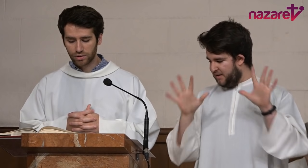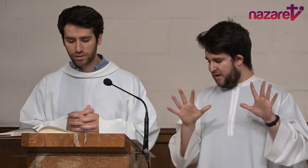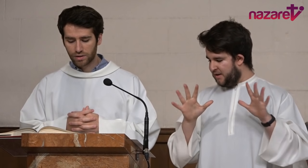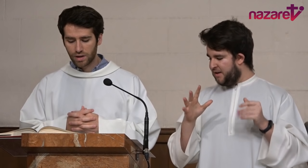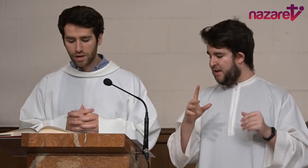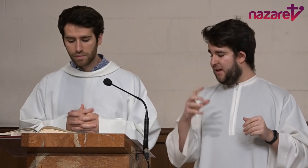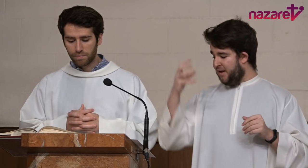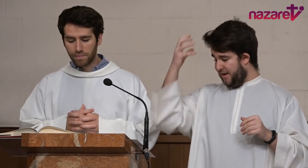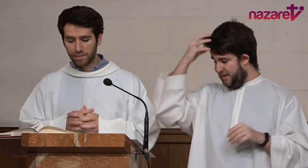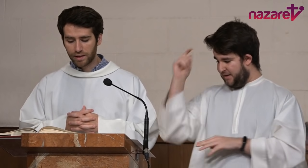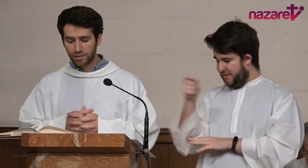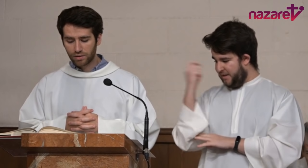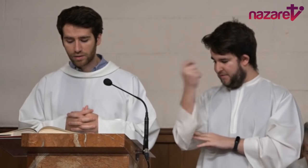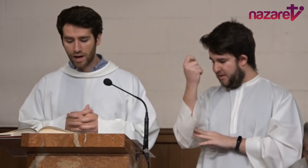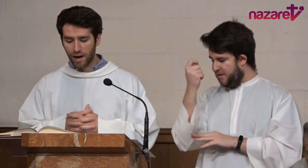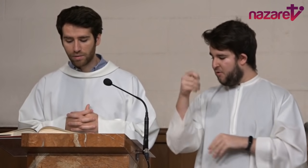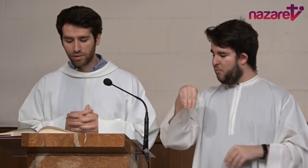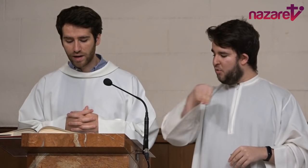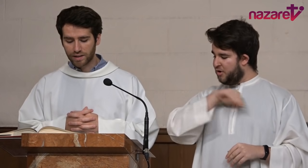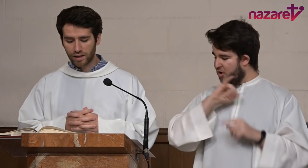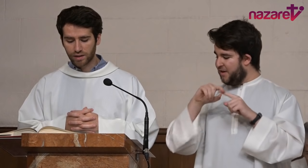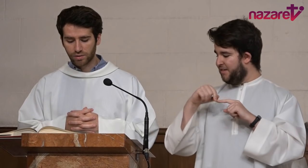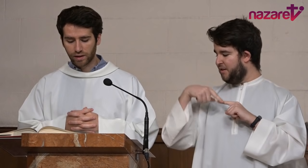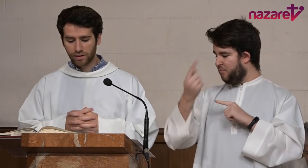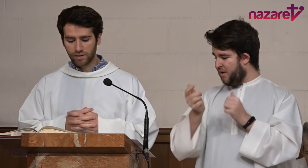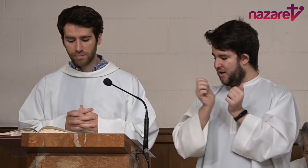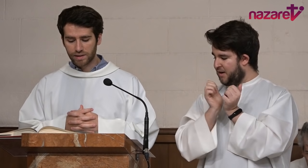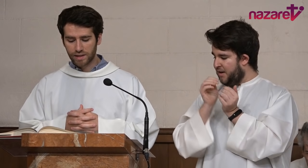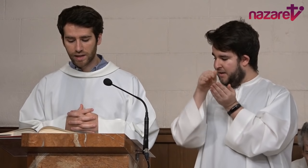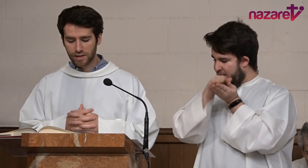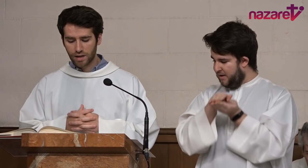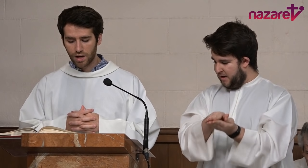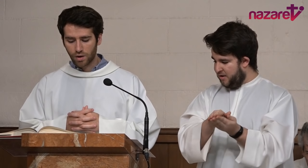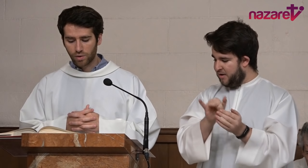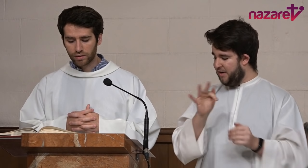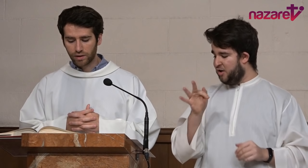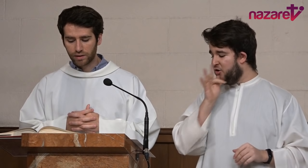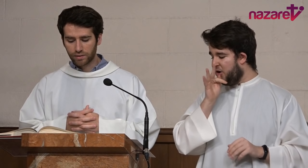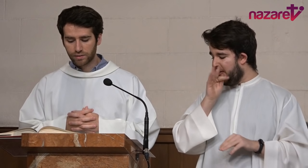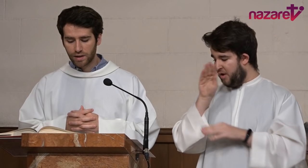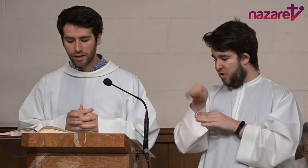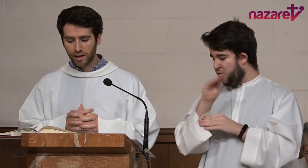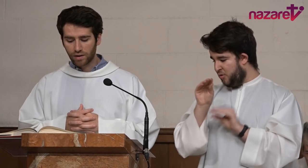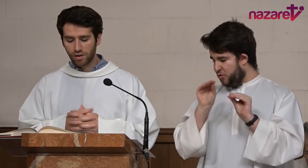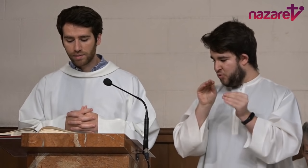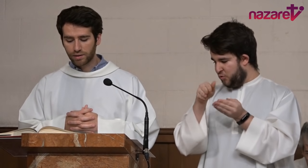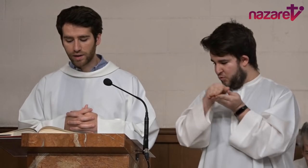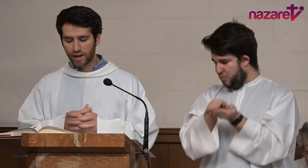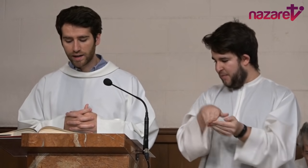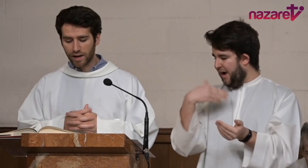suyo, previéndolo, habló de la resurrección del Mesías, cuando dijo que no lo abandonará